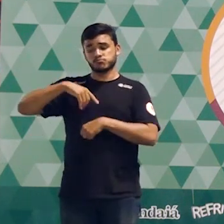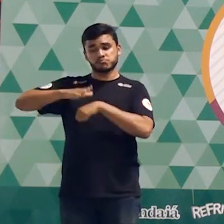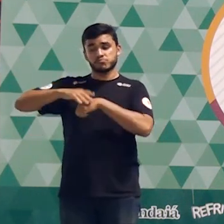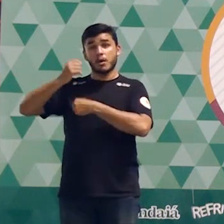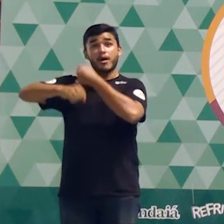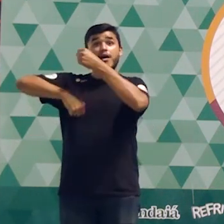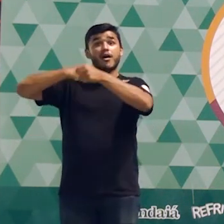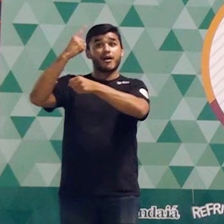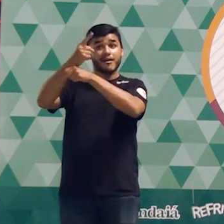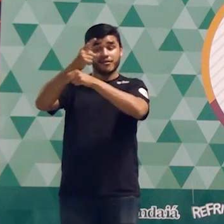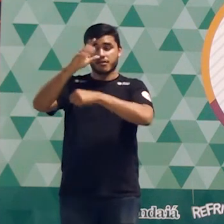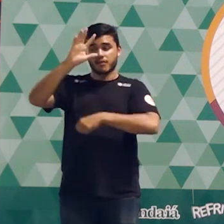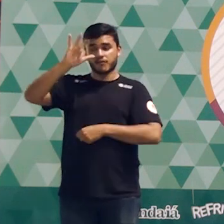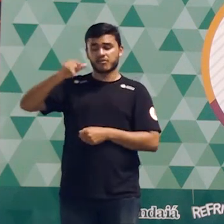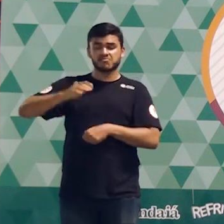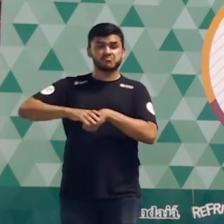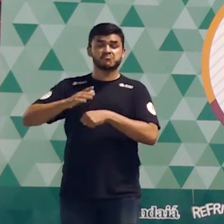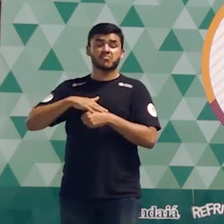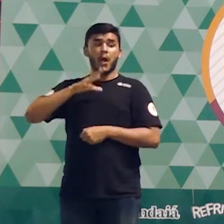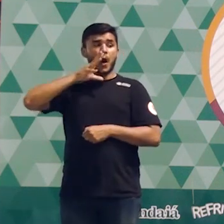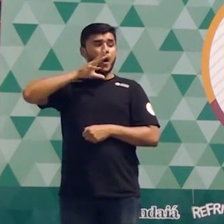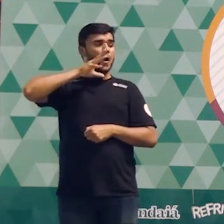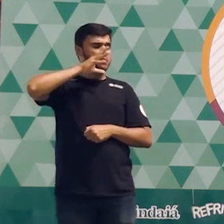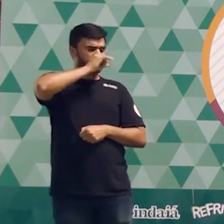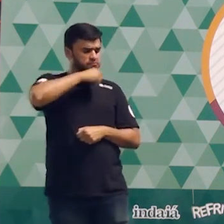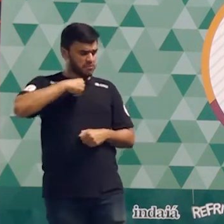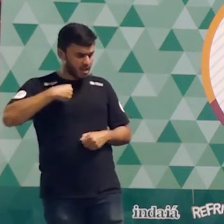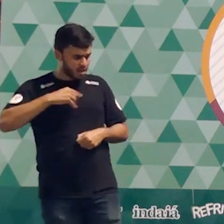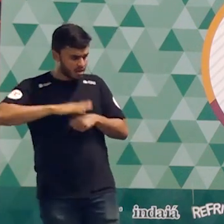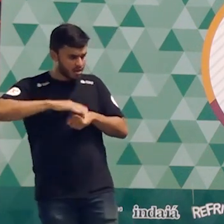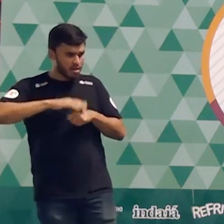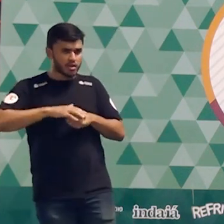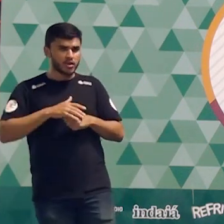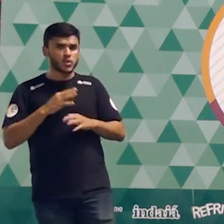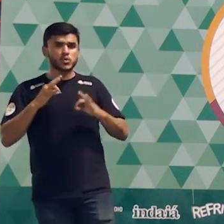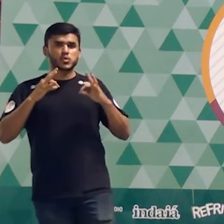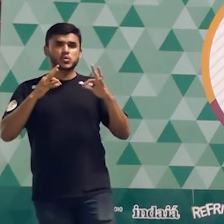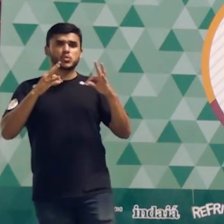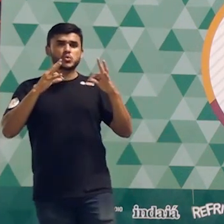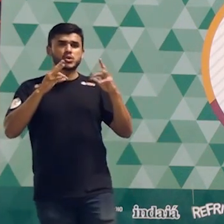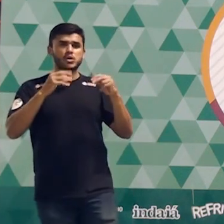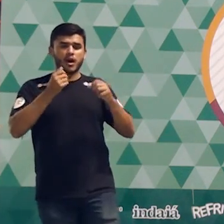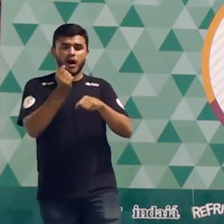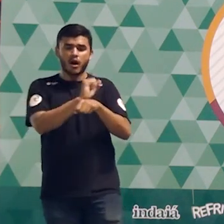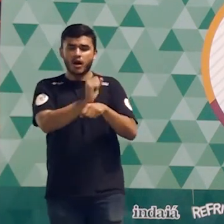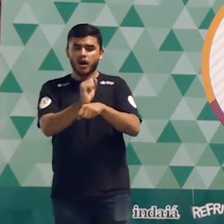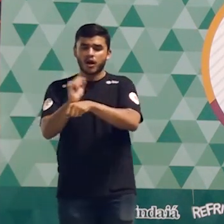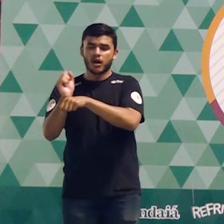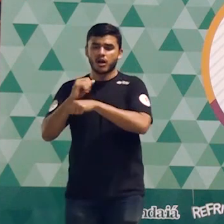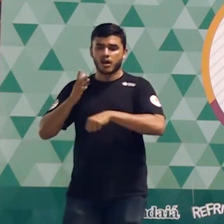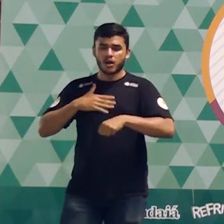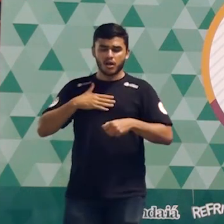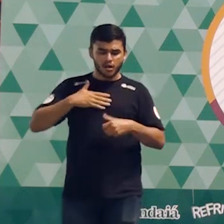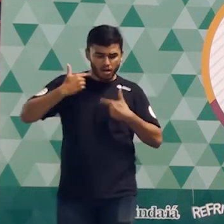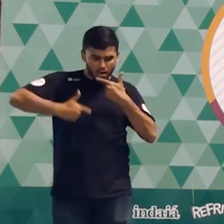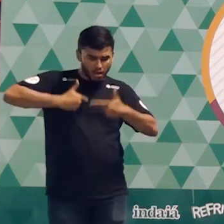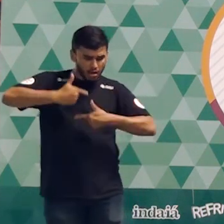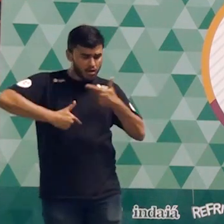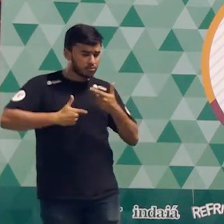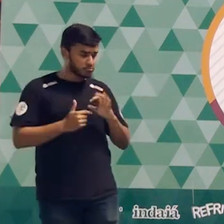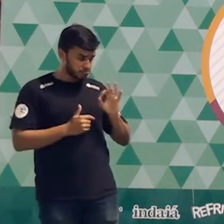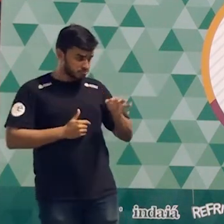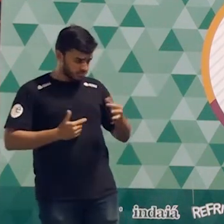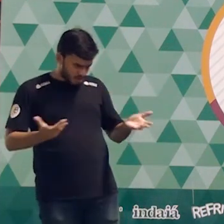precisar mais de você. O cara era teimoso. Que conversa é essa? Sou eu que soldo esses carros aqui a vida toda. Vocês ganharam um monte de dinheiro só com os carros que eu